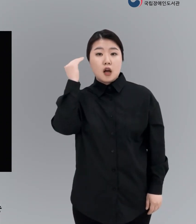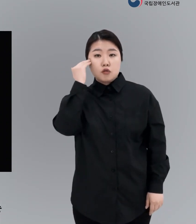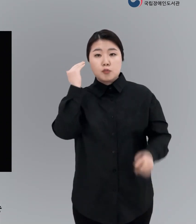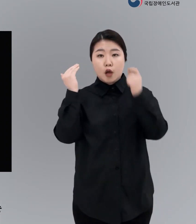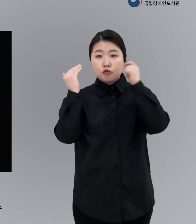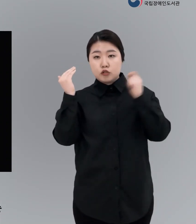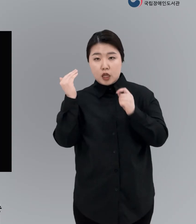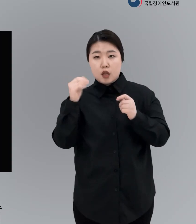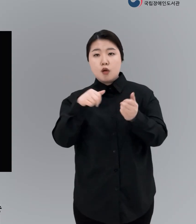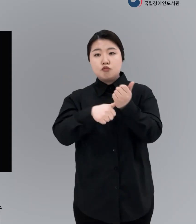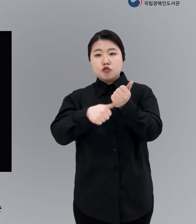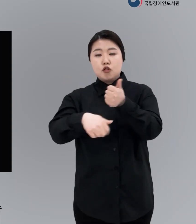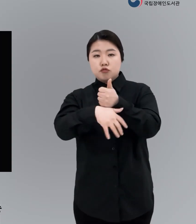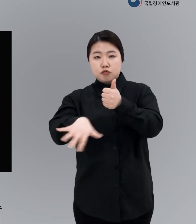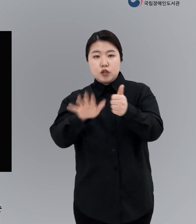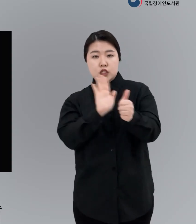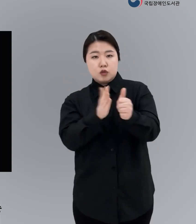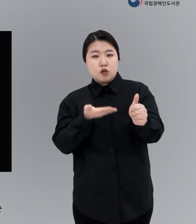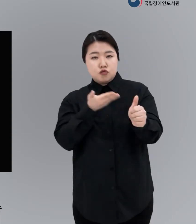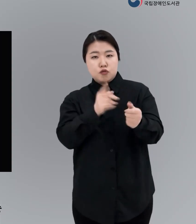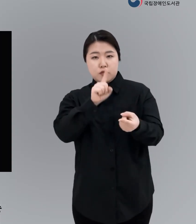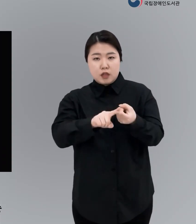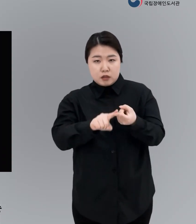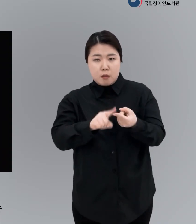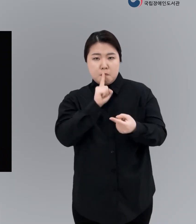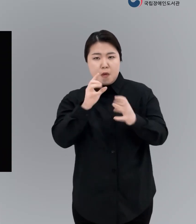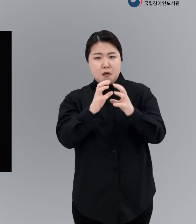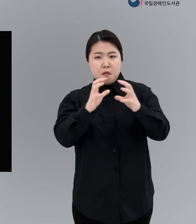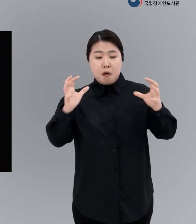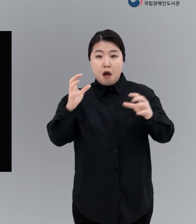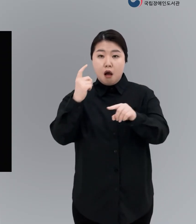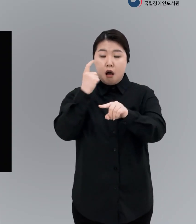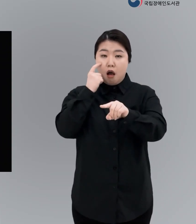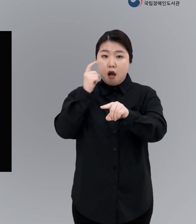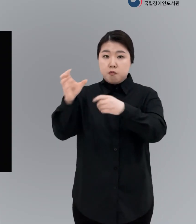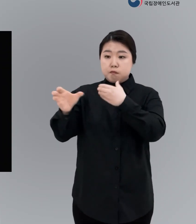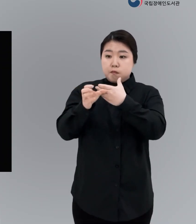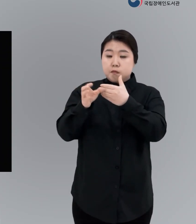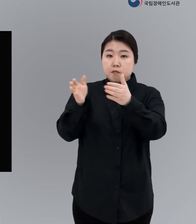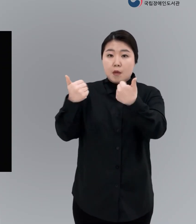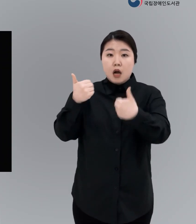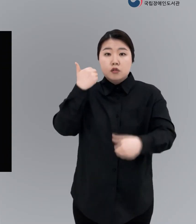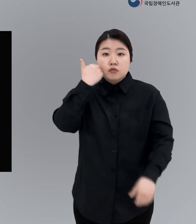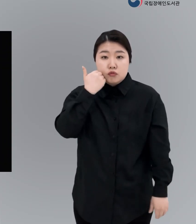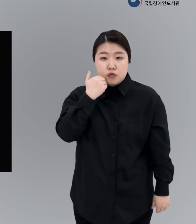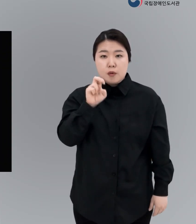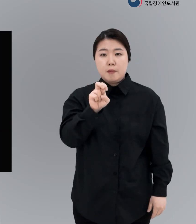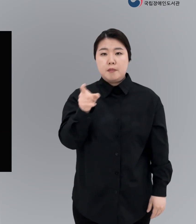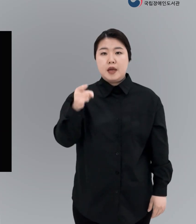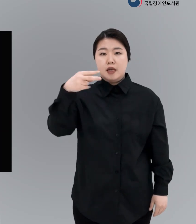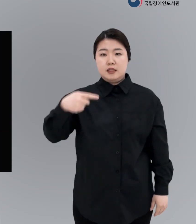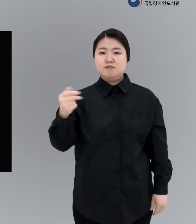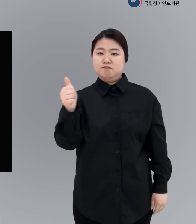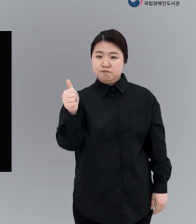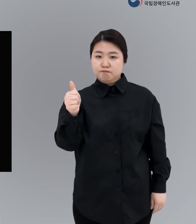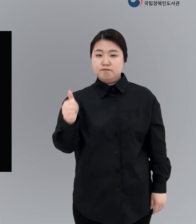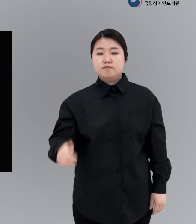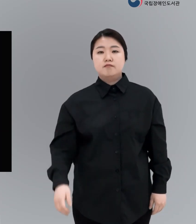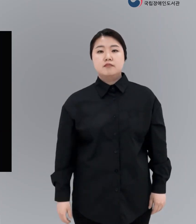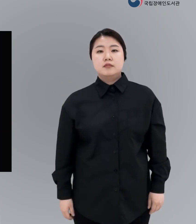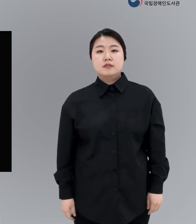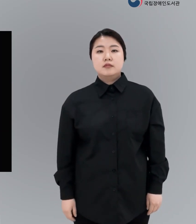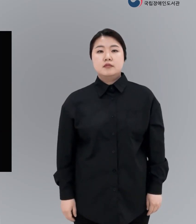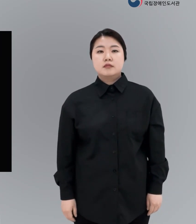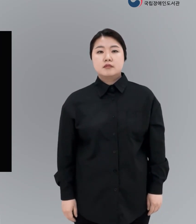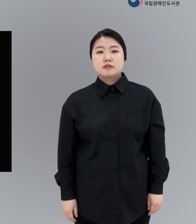최근 한국의 우크라이나 무기 지원을 둘러싼 발언 중 가장 눈에 띄고 위협적인 발언을 한 메드베데프.